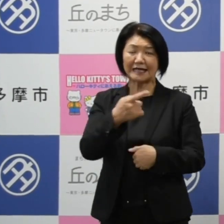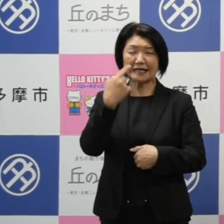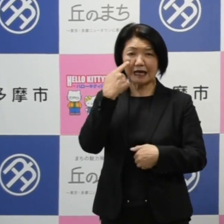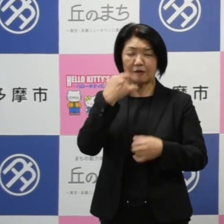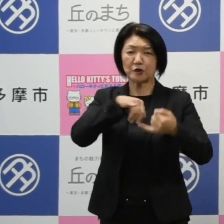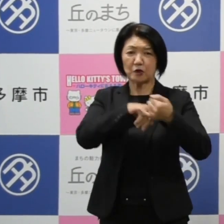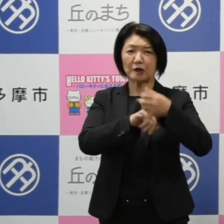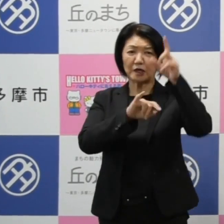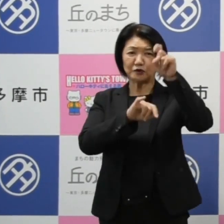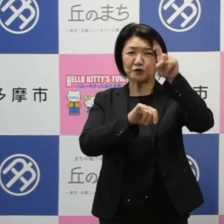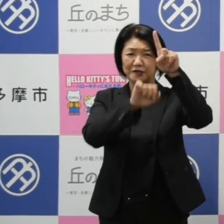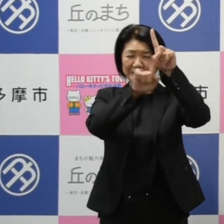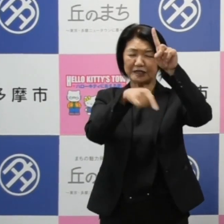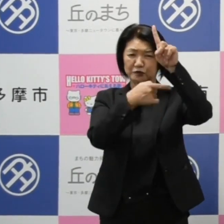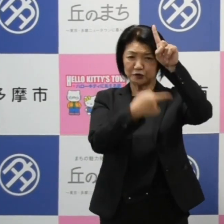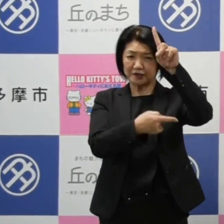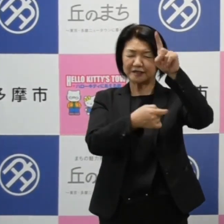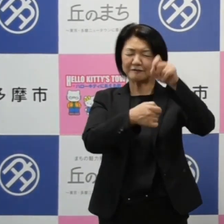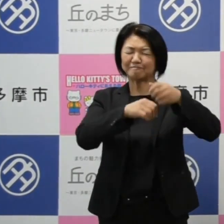願いします。